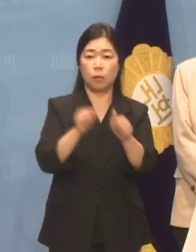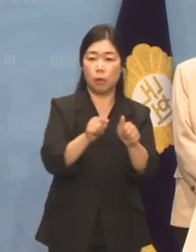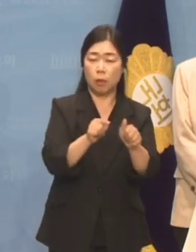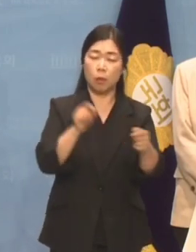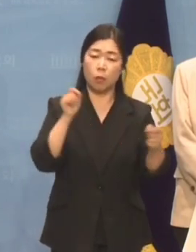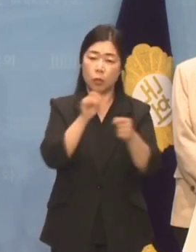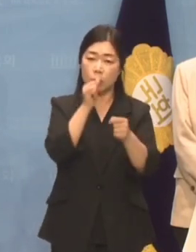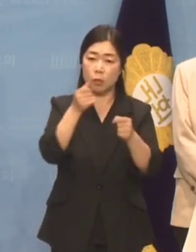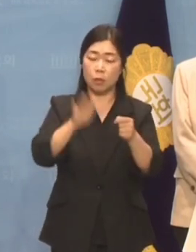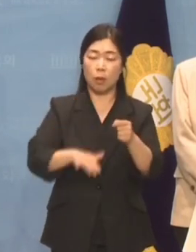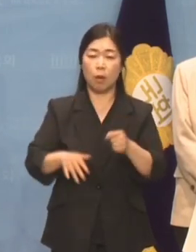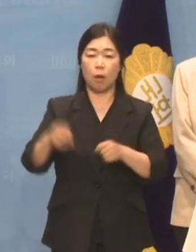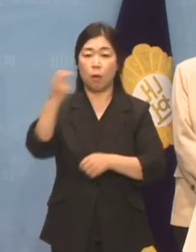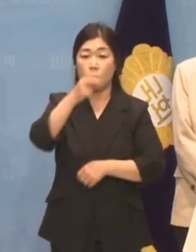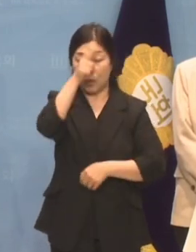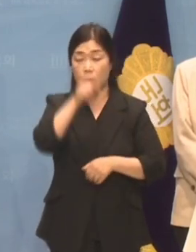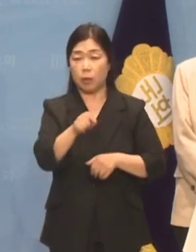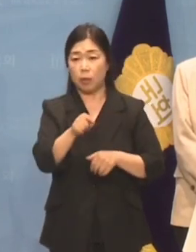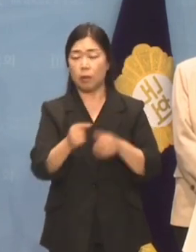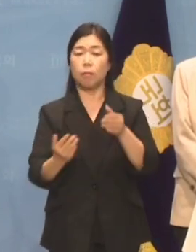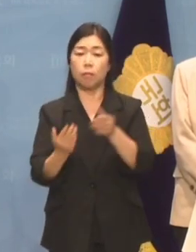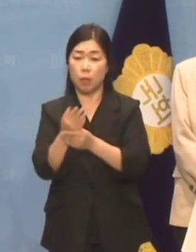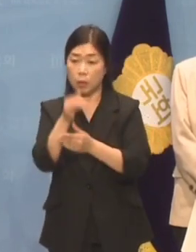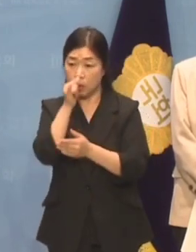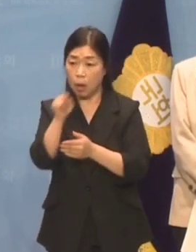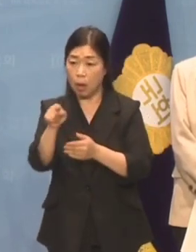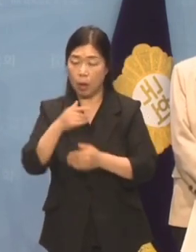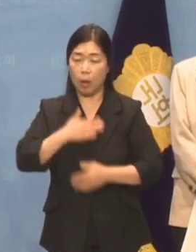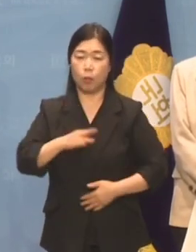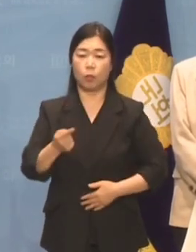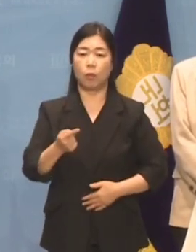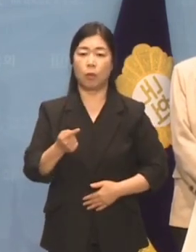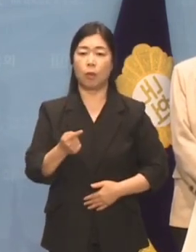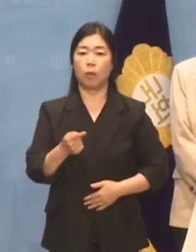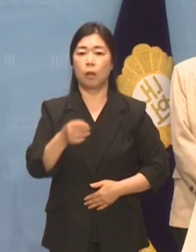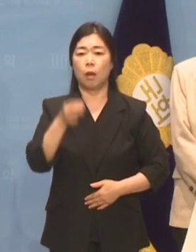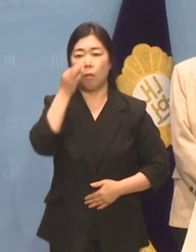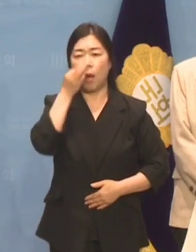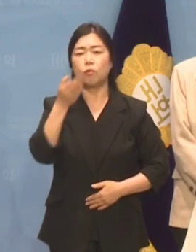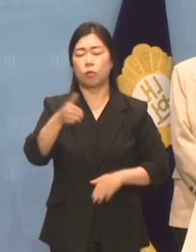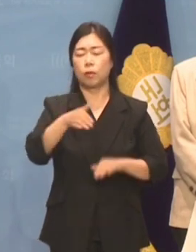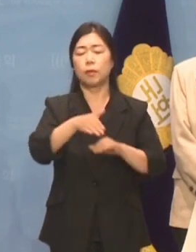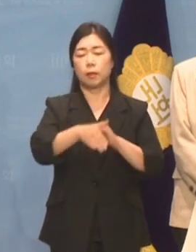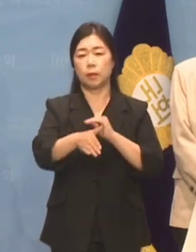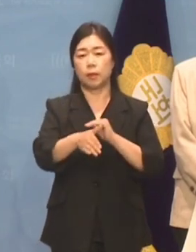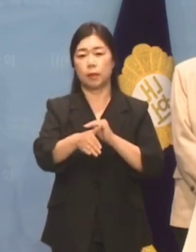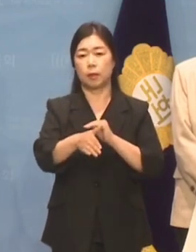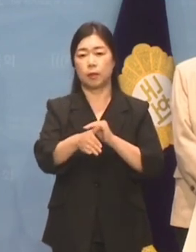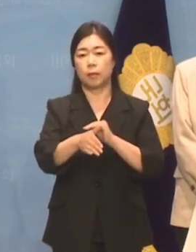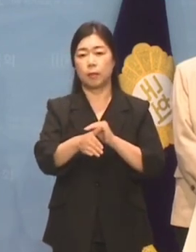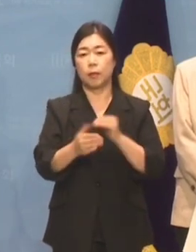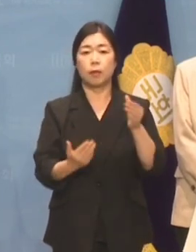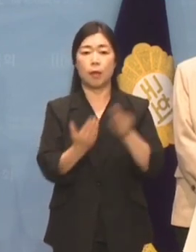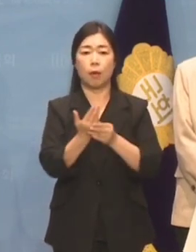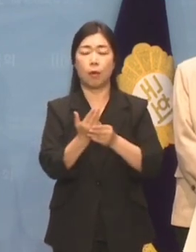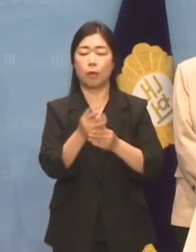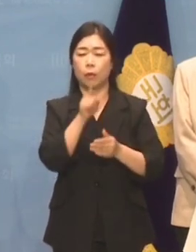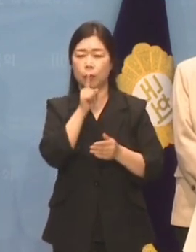이런 사실을 알고도 덮었기 때문입니다. 수사 책임자가 바로 당시